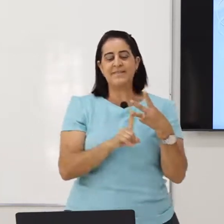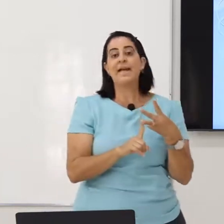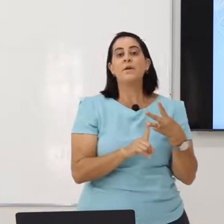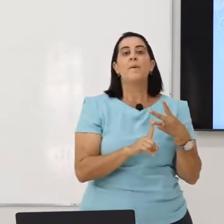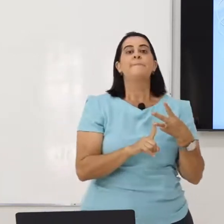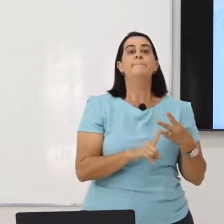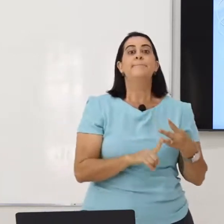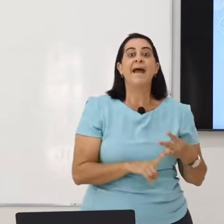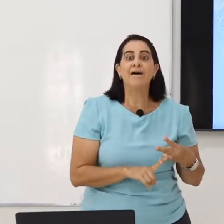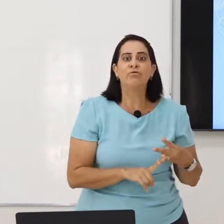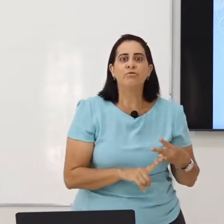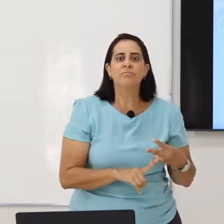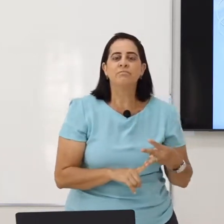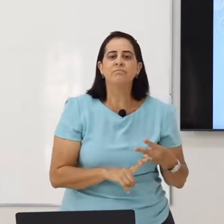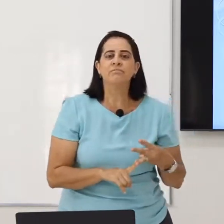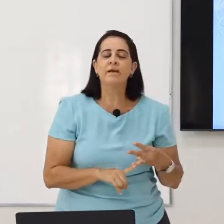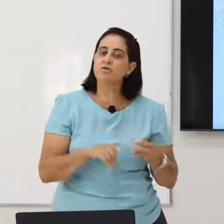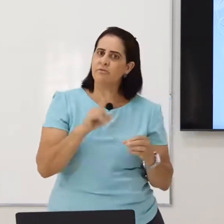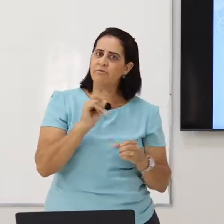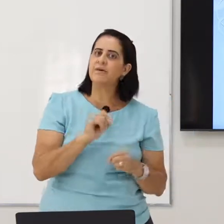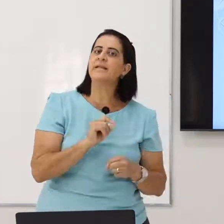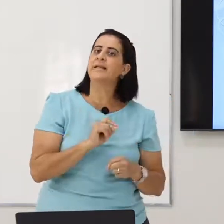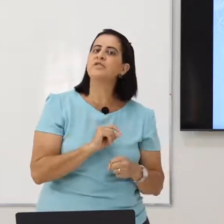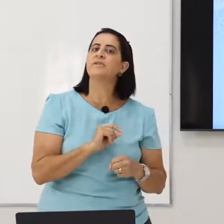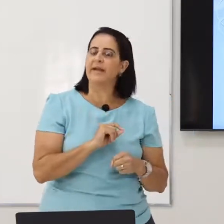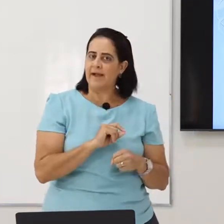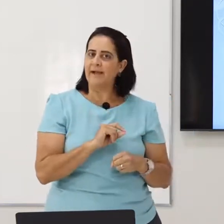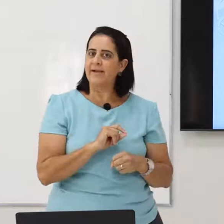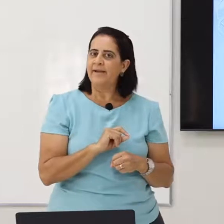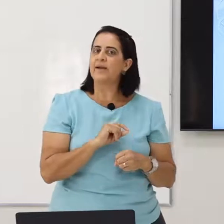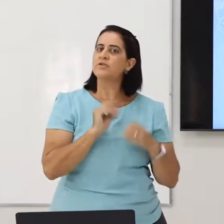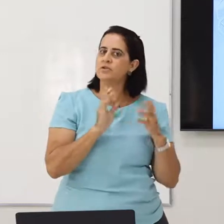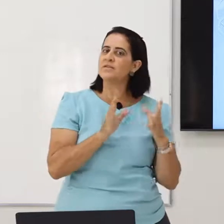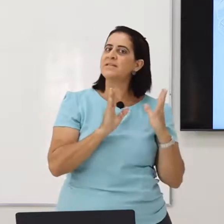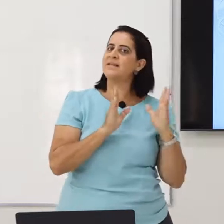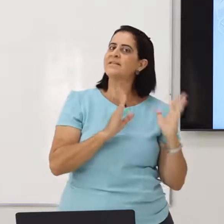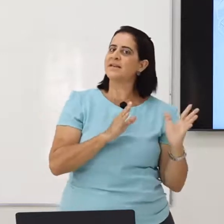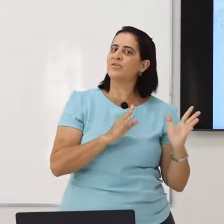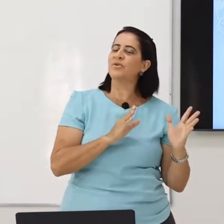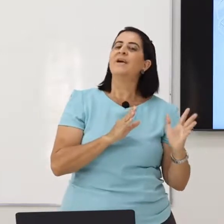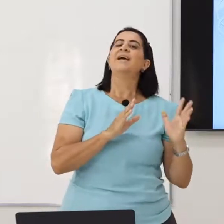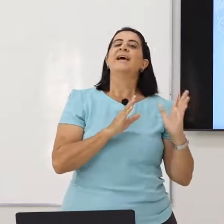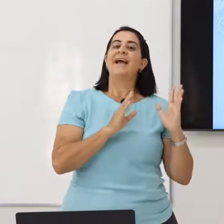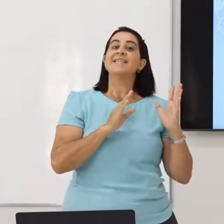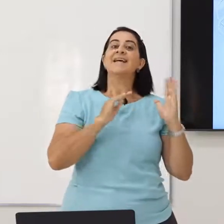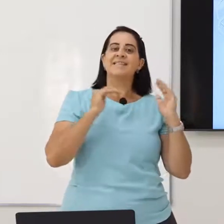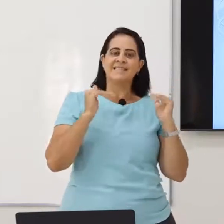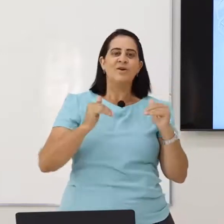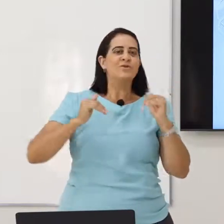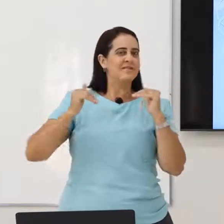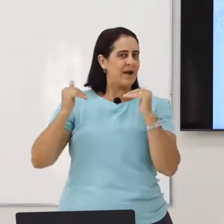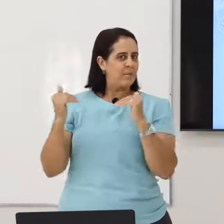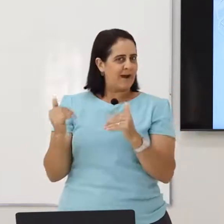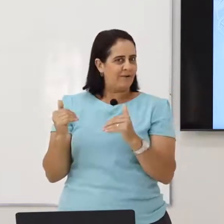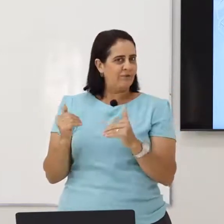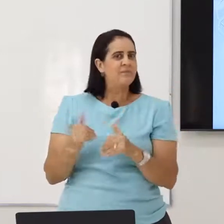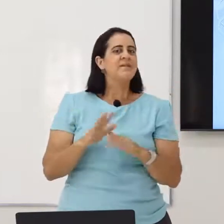terceiro? Bravo. Eu só vou identificar que eu estou sinalizando essa ação de estar bravo se